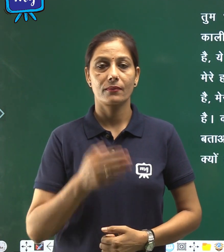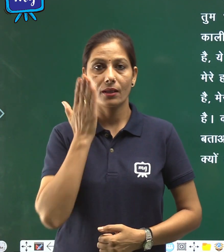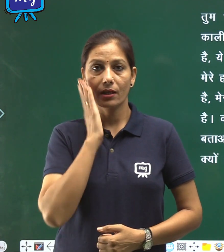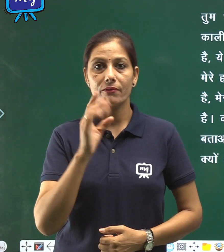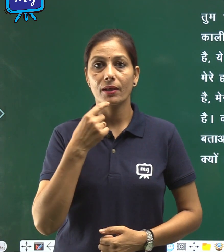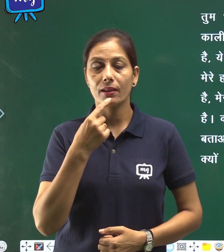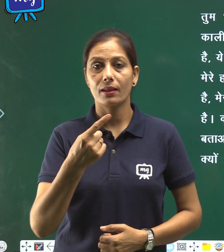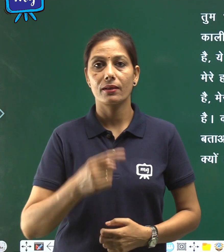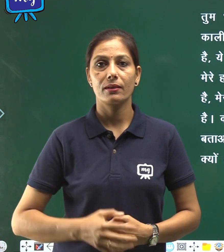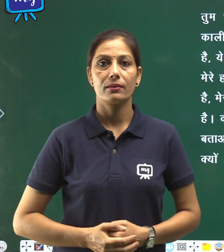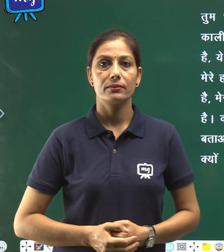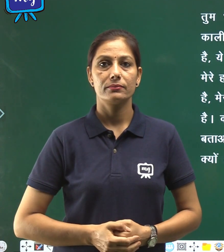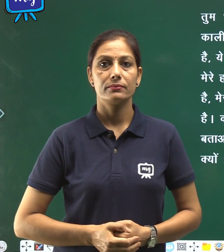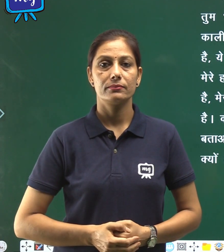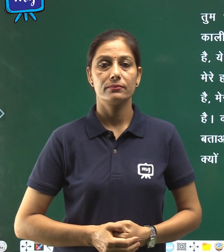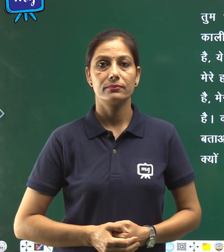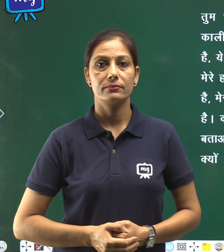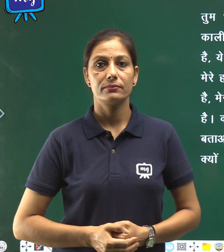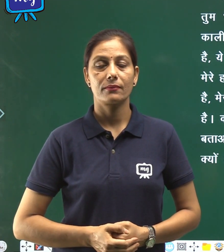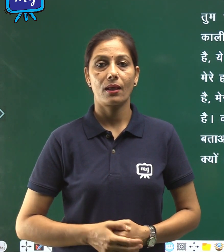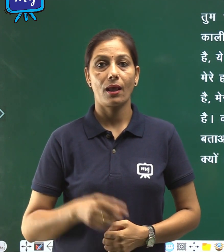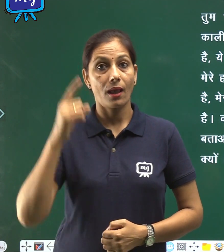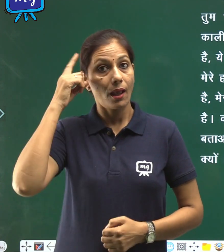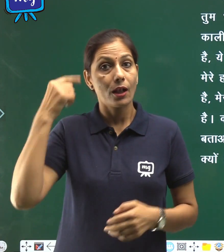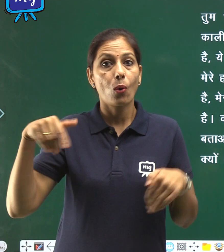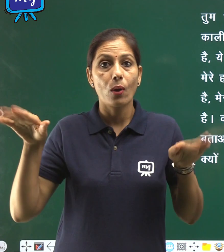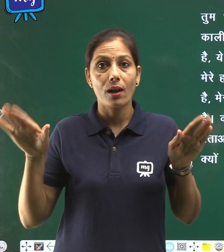कवि कहता है कि हे कोयल,